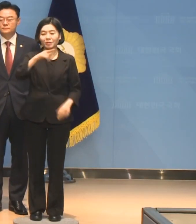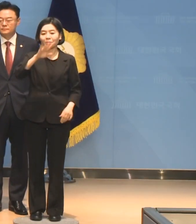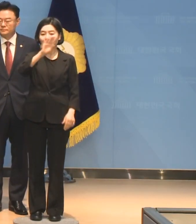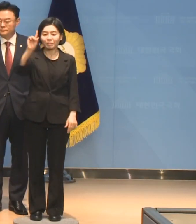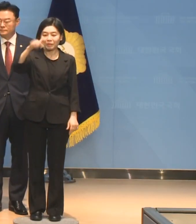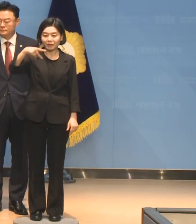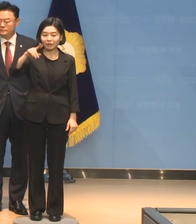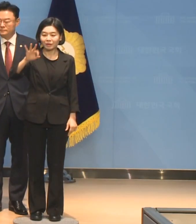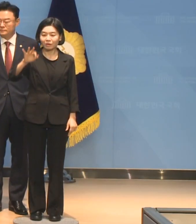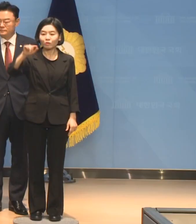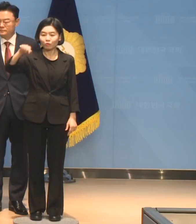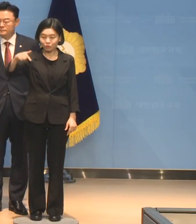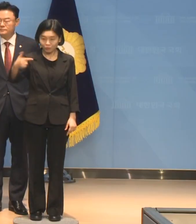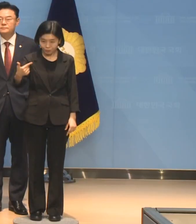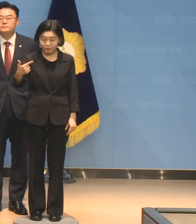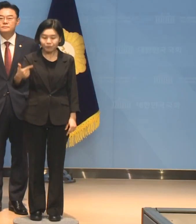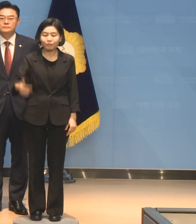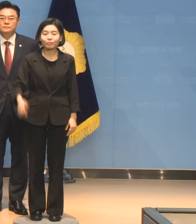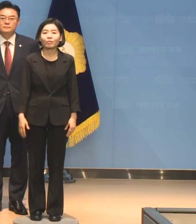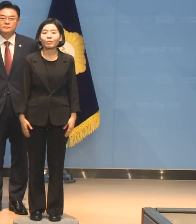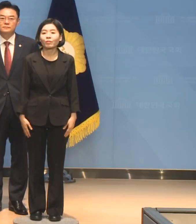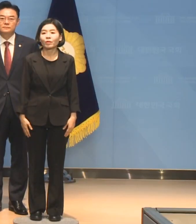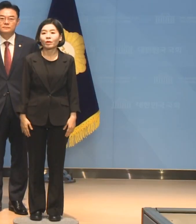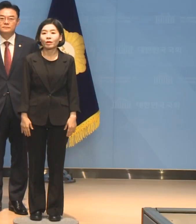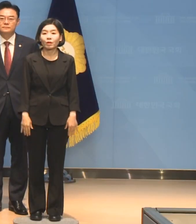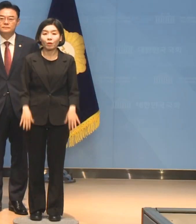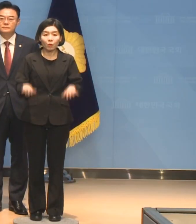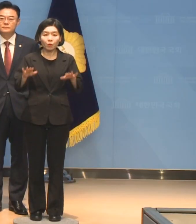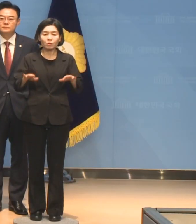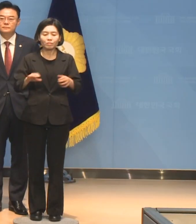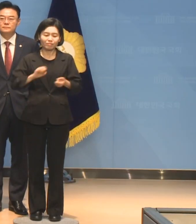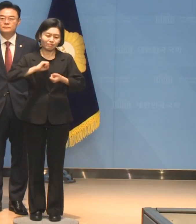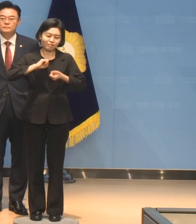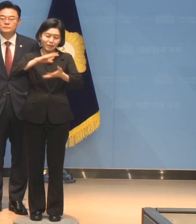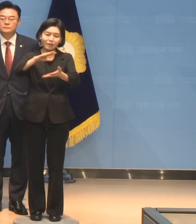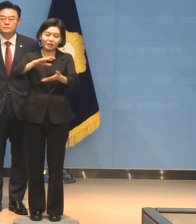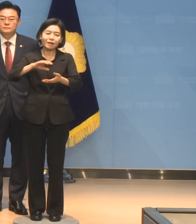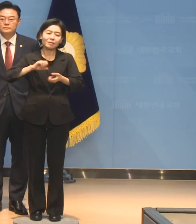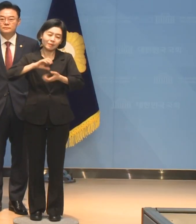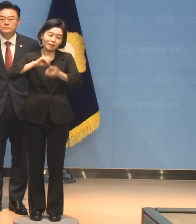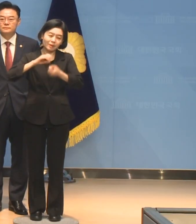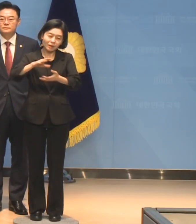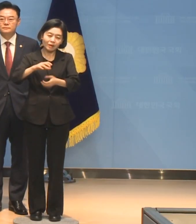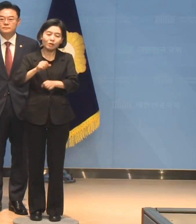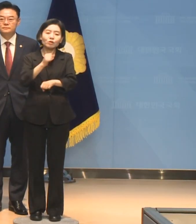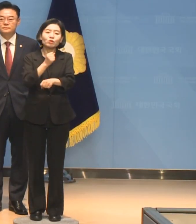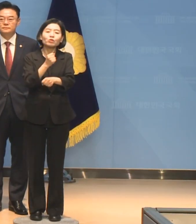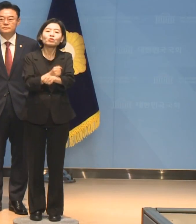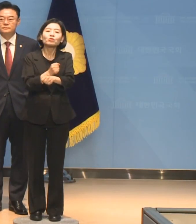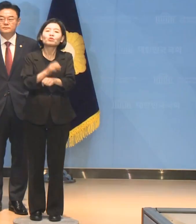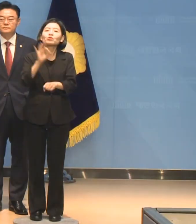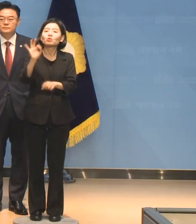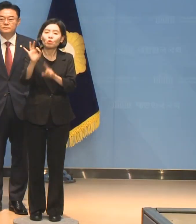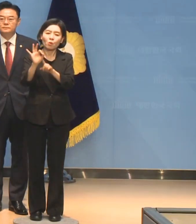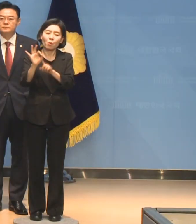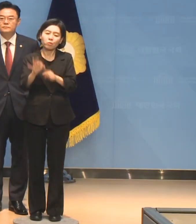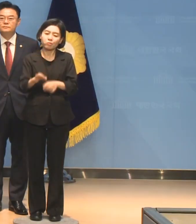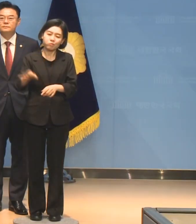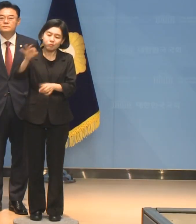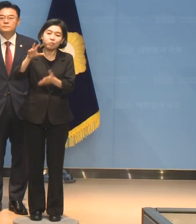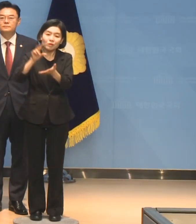저는 우리 배달 수수료 문제, 이게 자영업자들의 삶을 옥죄고 있는